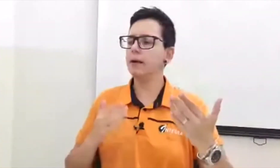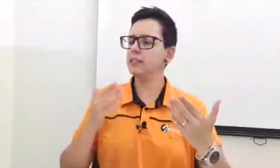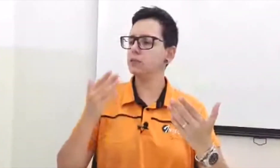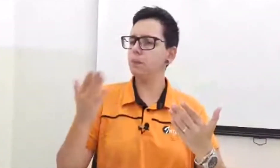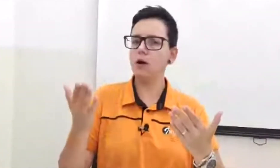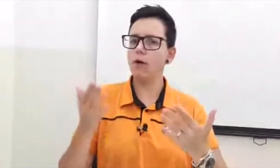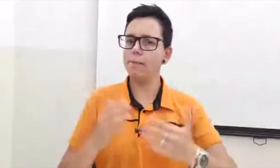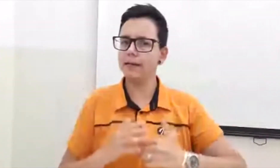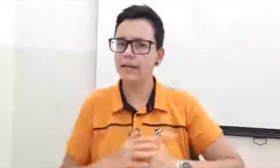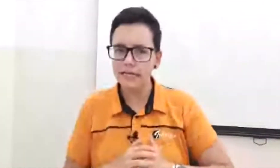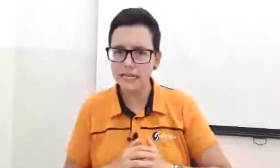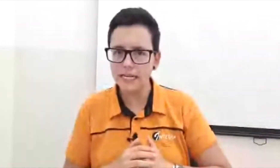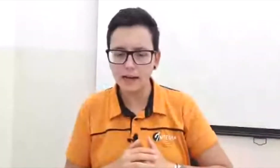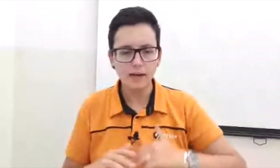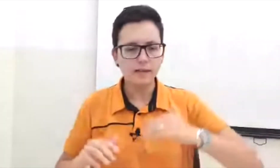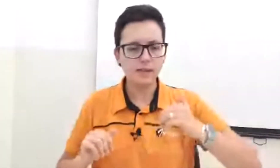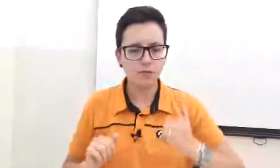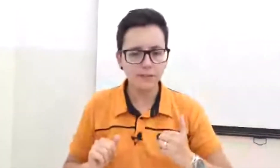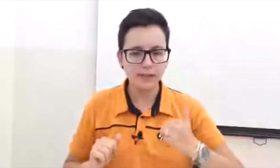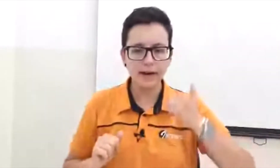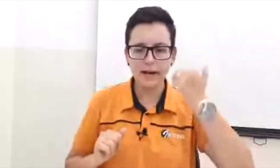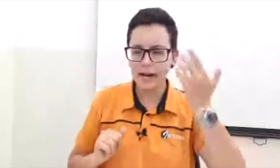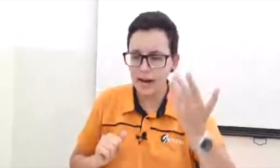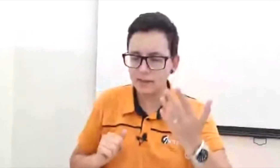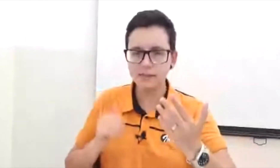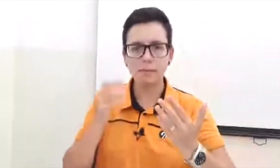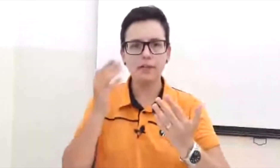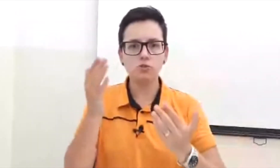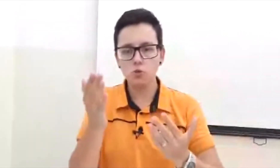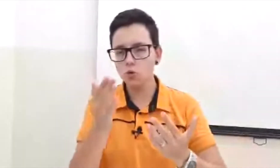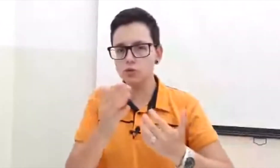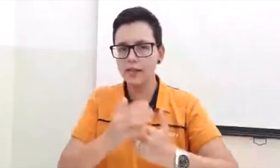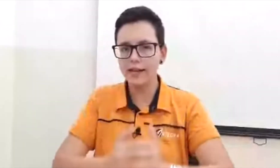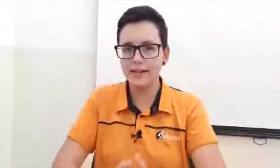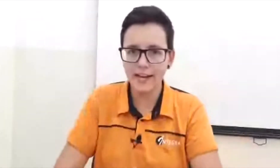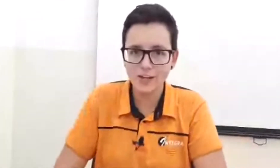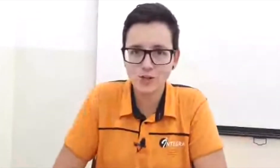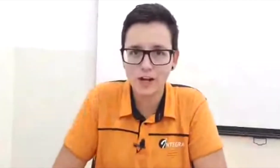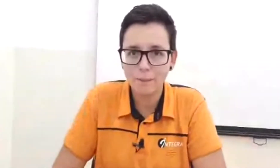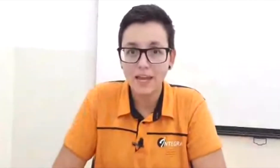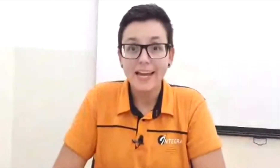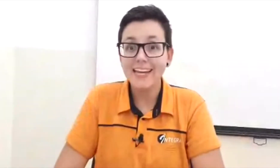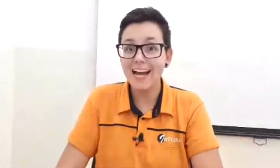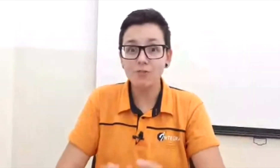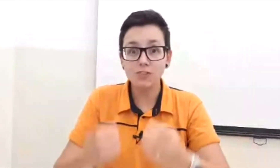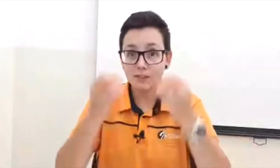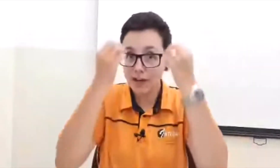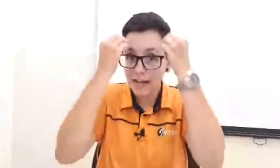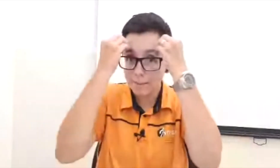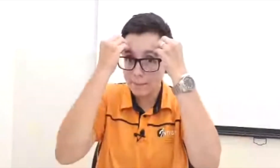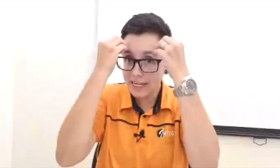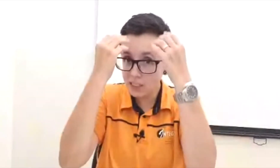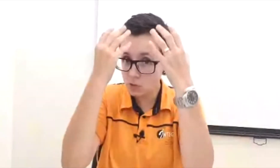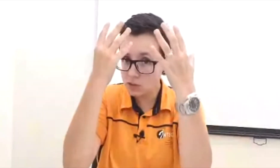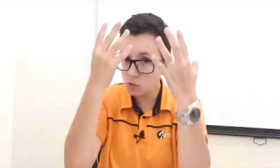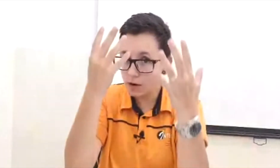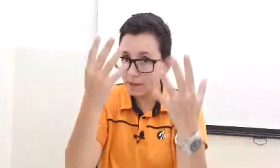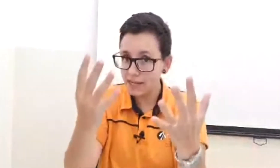mais pão é padaria. Se eu fizer casa mais cruz é igreja. E aí você vai abrindo a tua